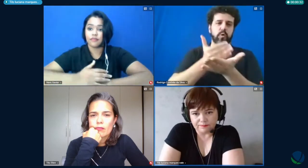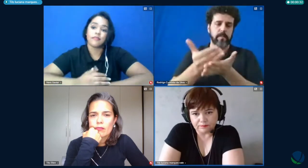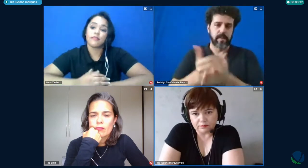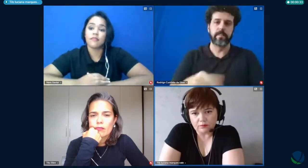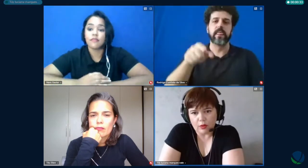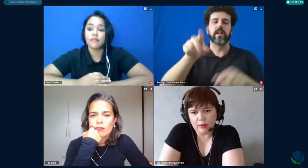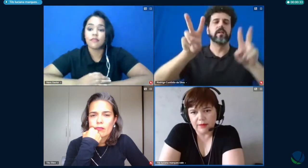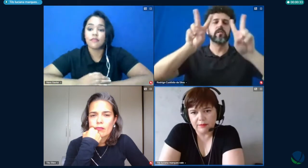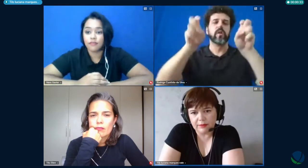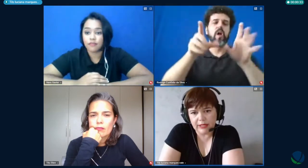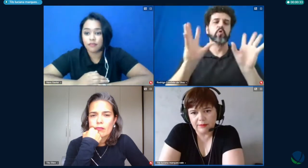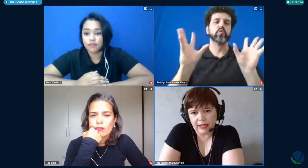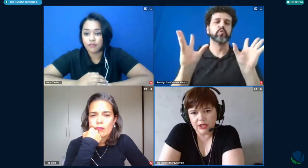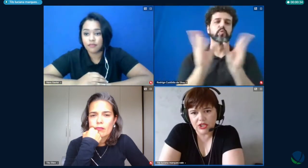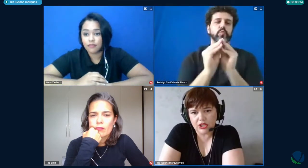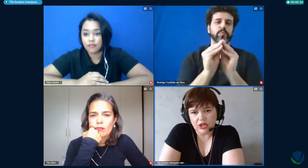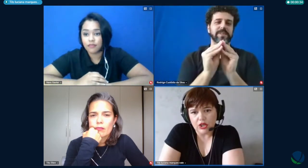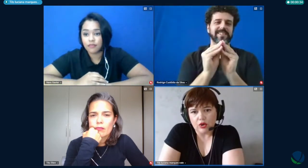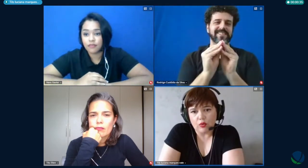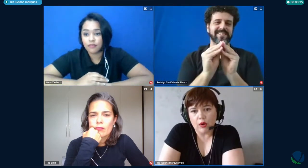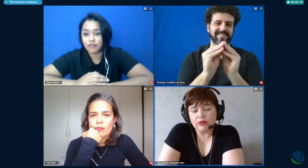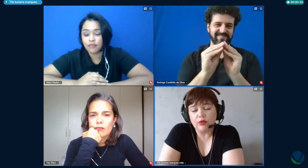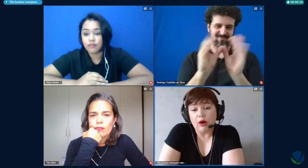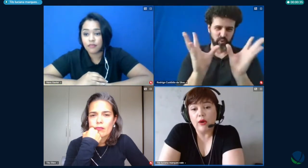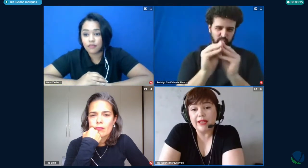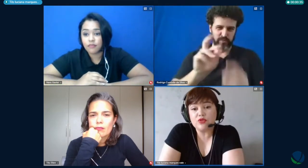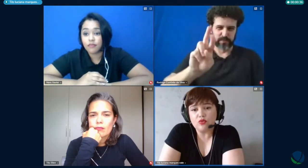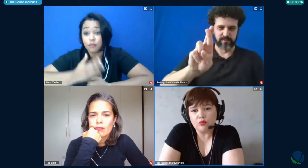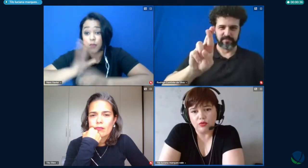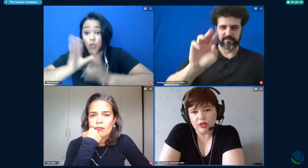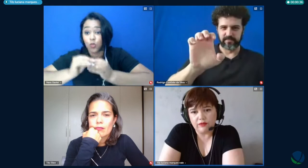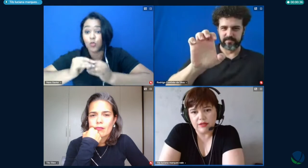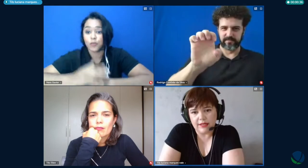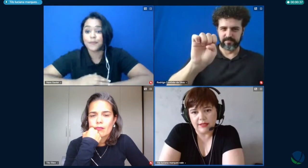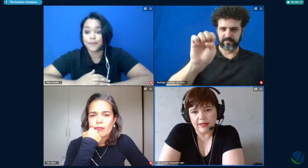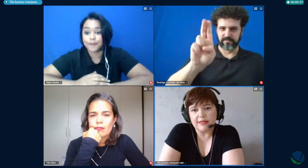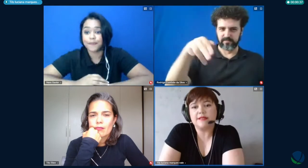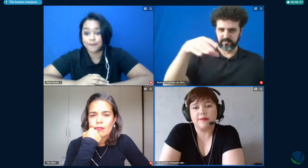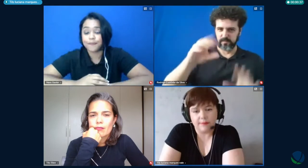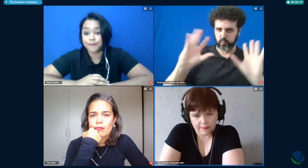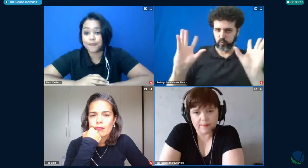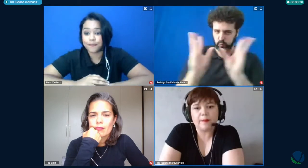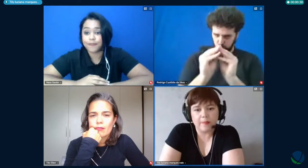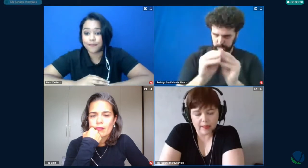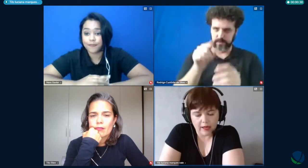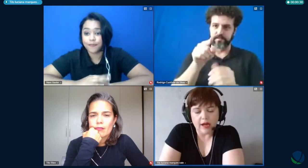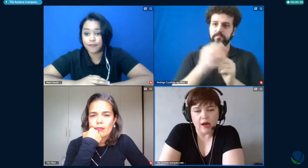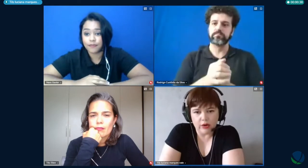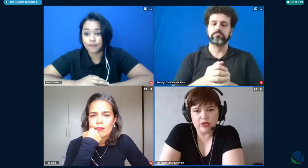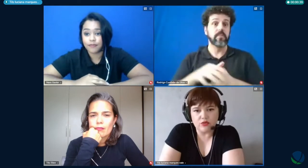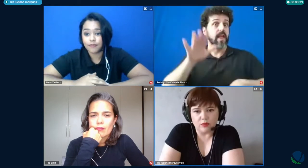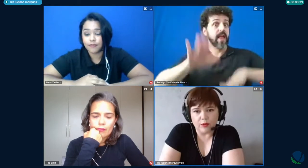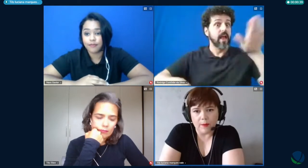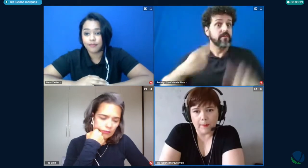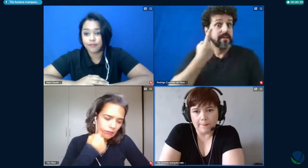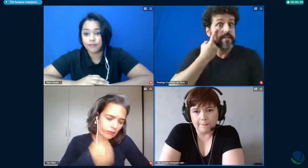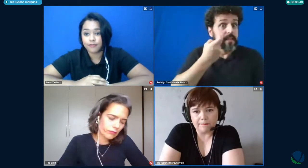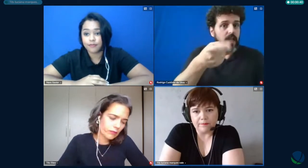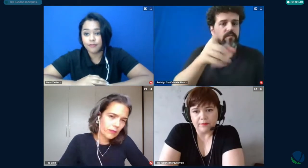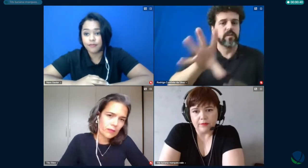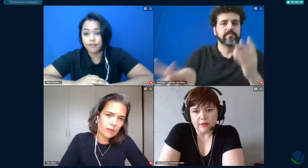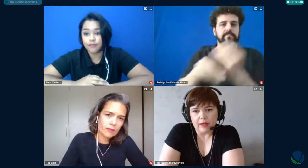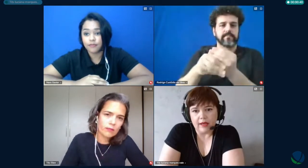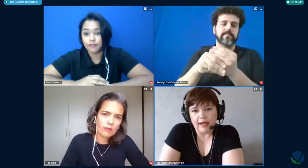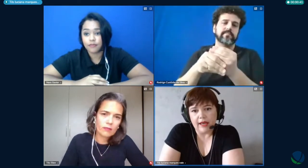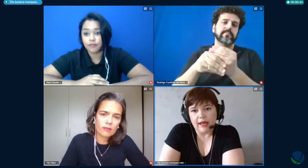resumida. Bem, primeiramente, quanto ao resumo que você traz. Ao resumo.